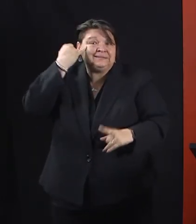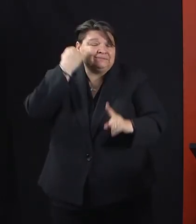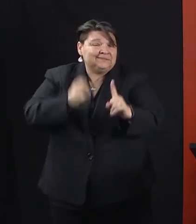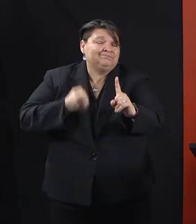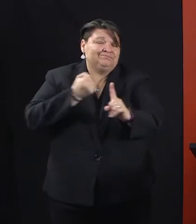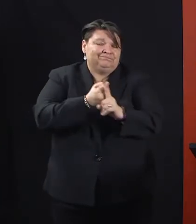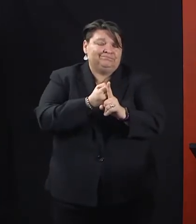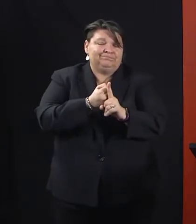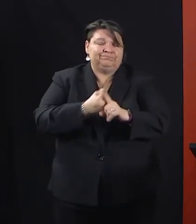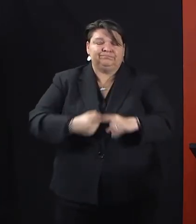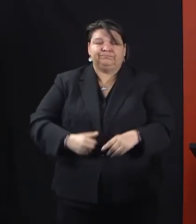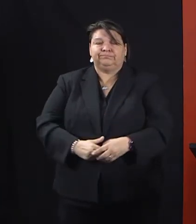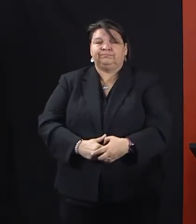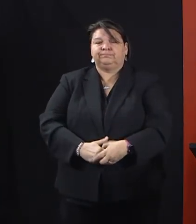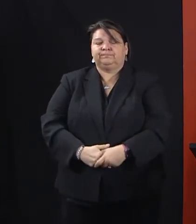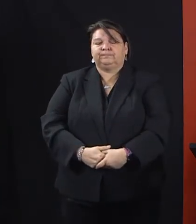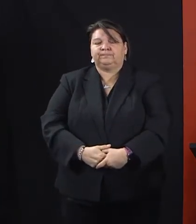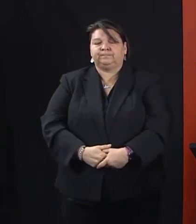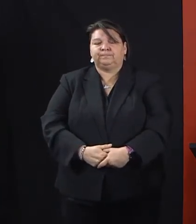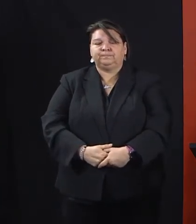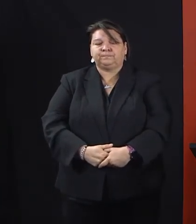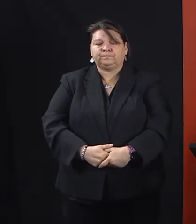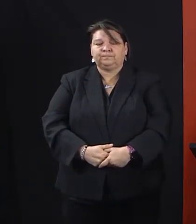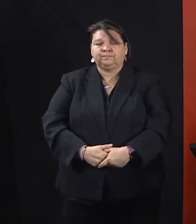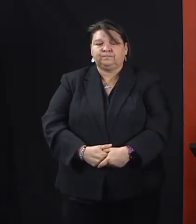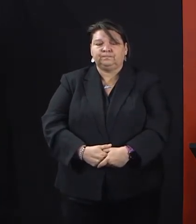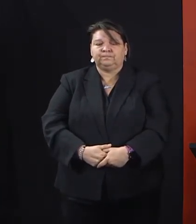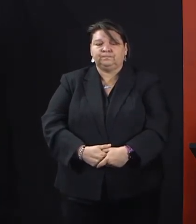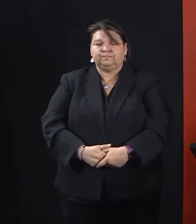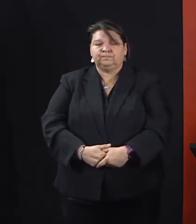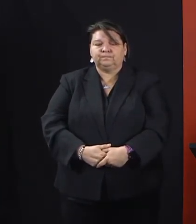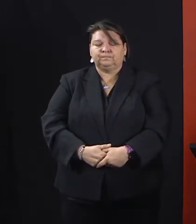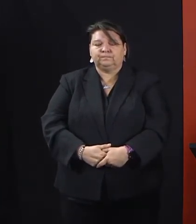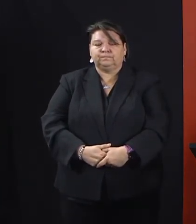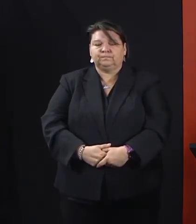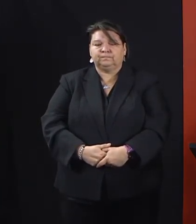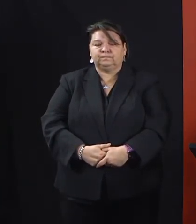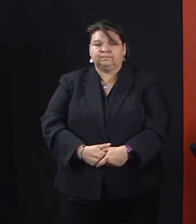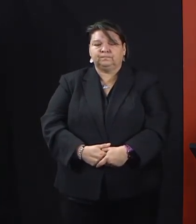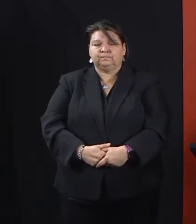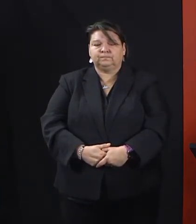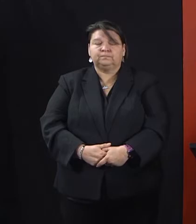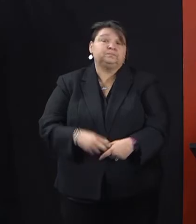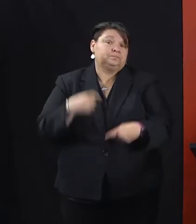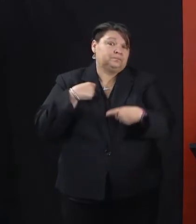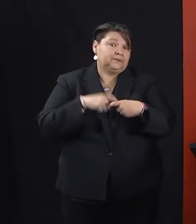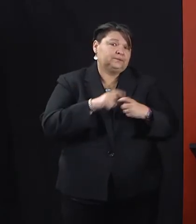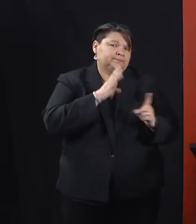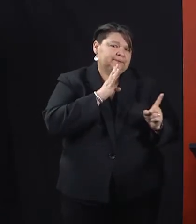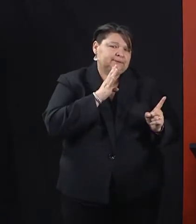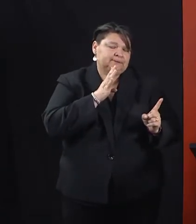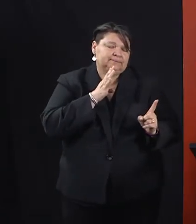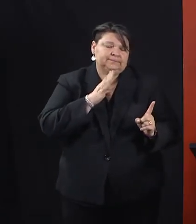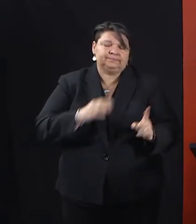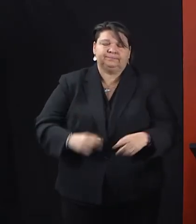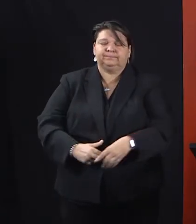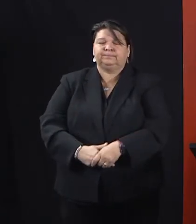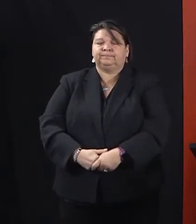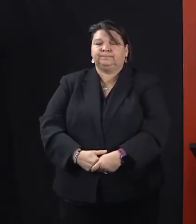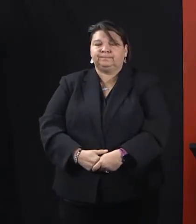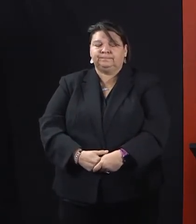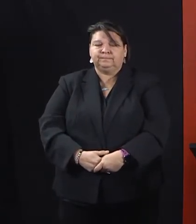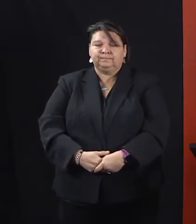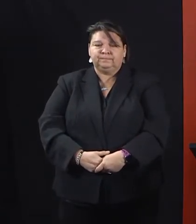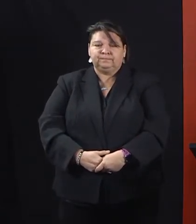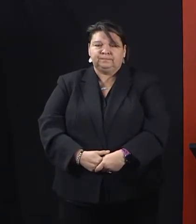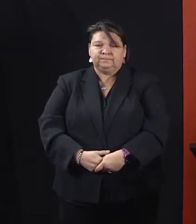importante para que todos ustedes también mantengan estas higienes y reducir esta curva que está incrementándose. And we always want